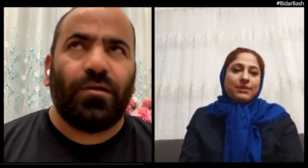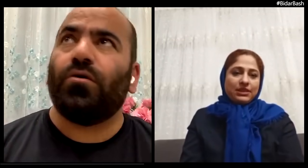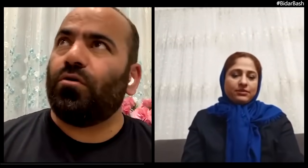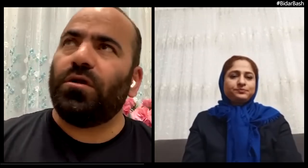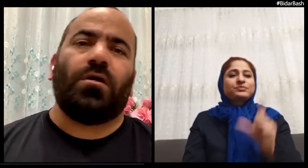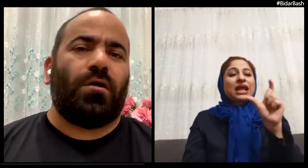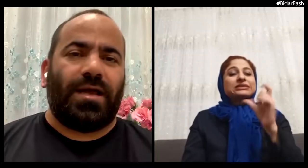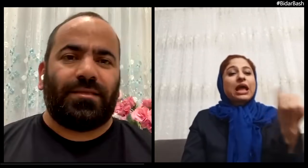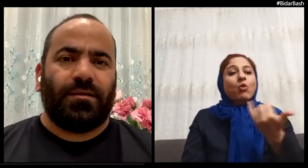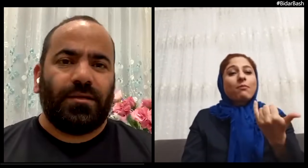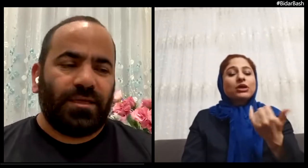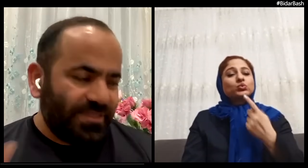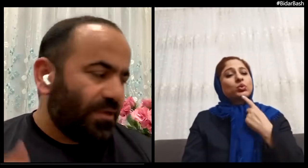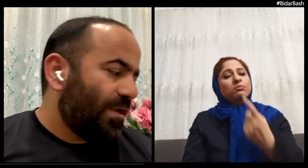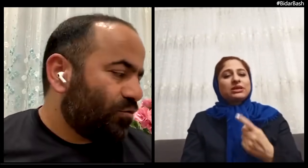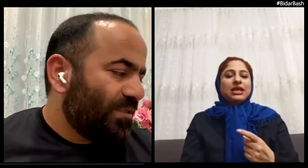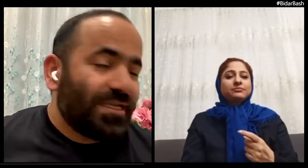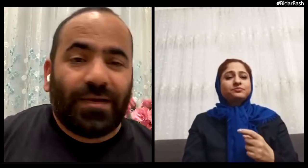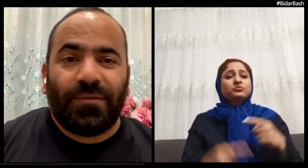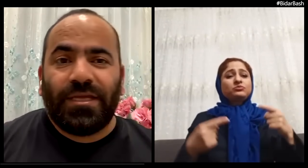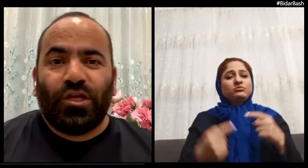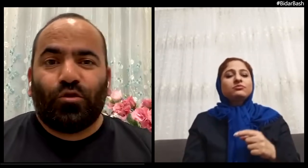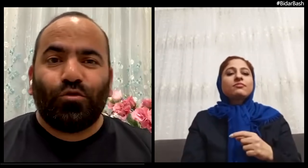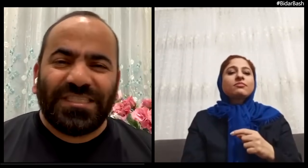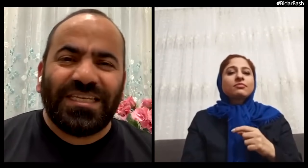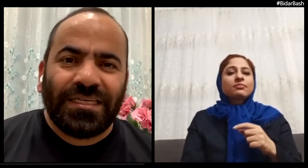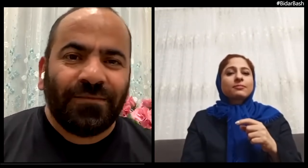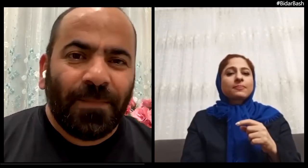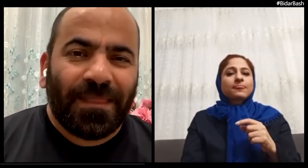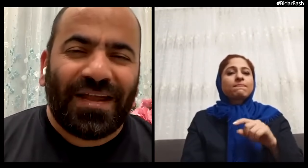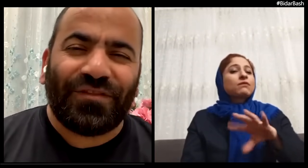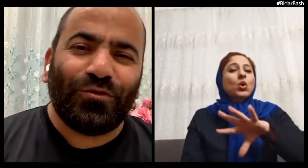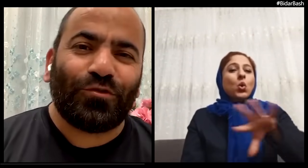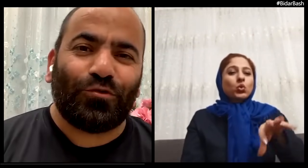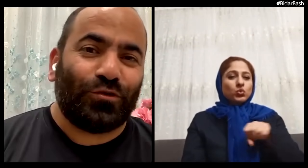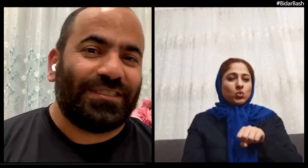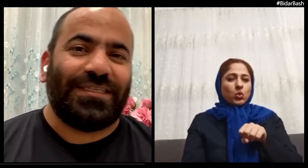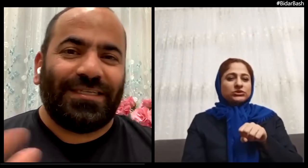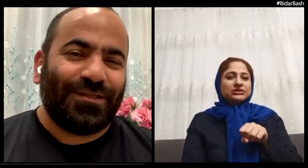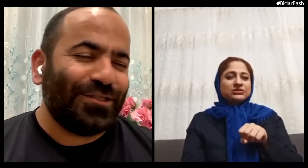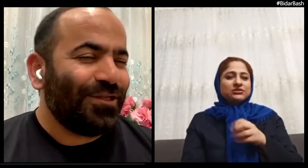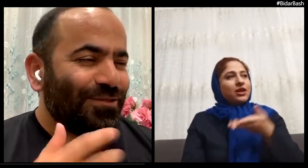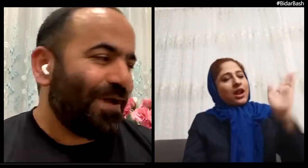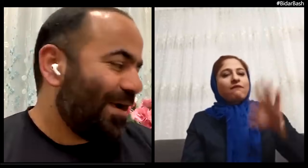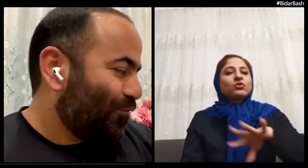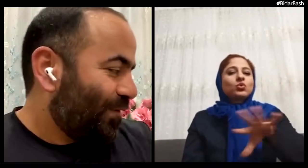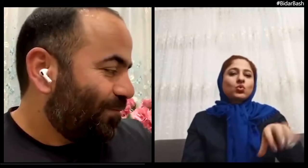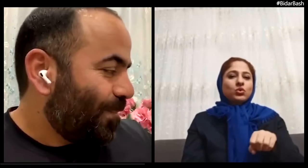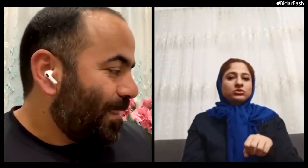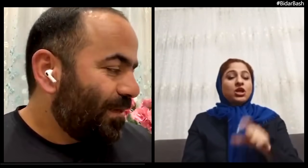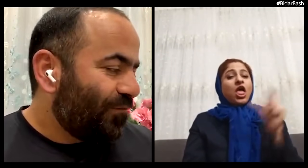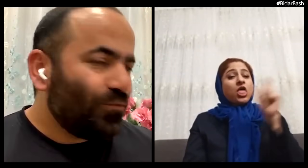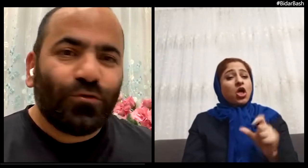گر خدا خواهد. یه مثال براتون بزنم. دزد رفته بود دزدی، داستانش